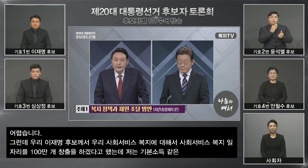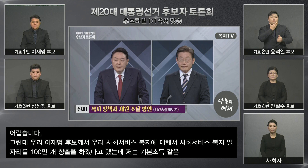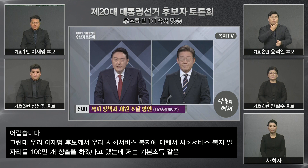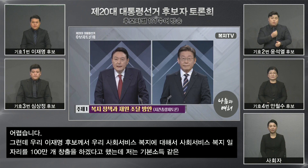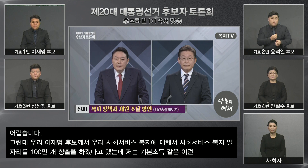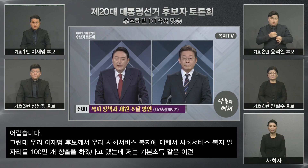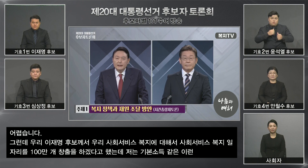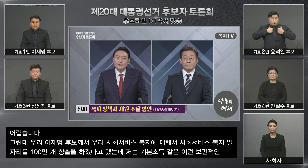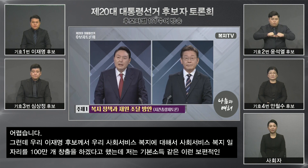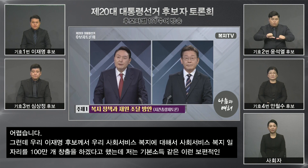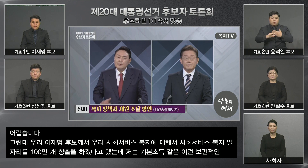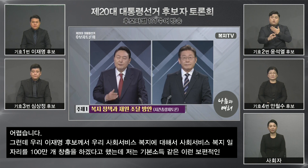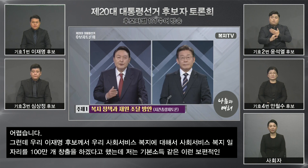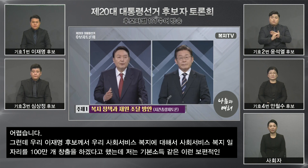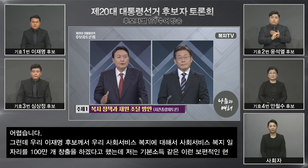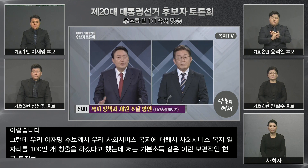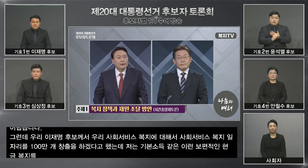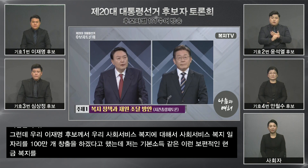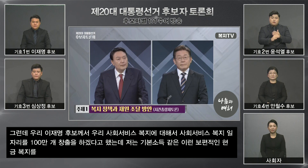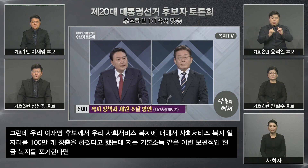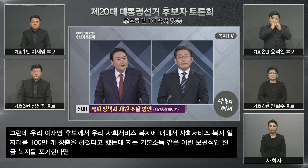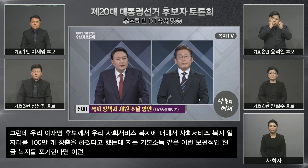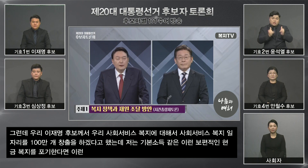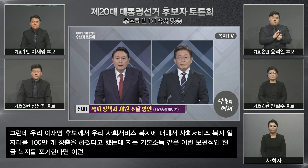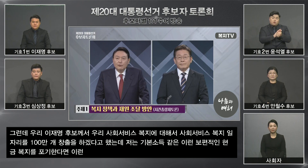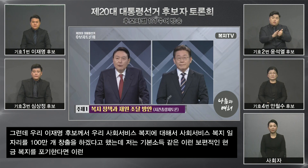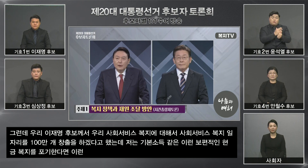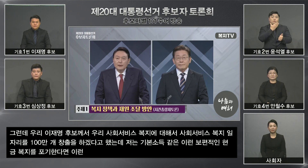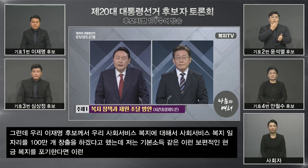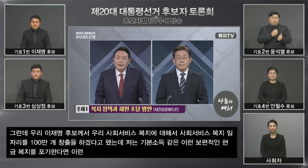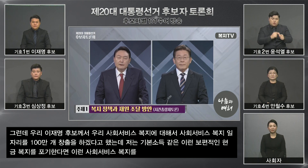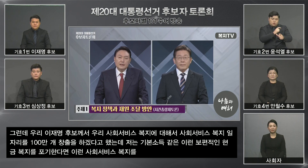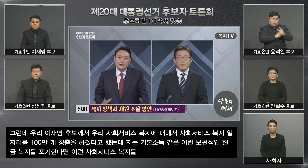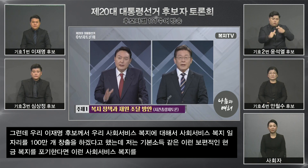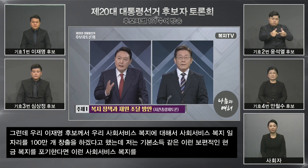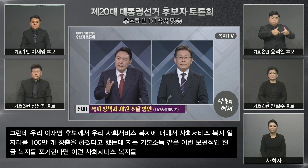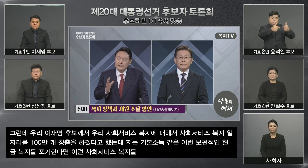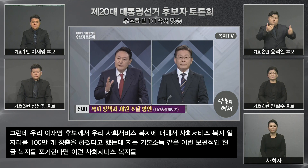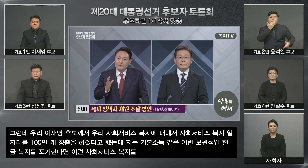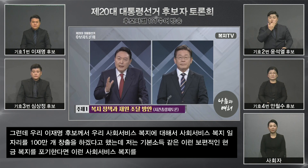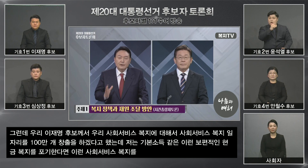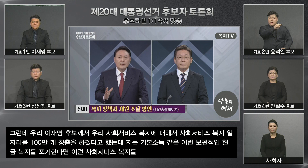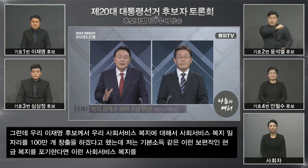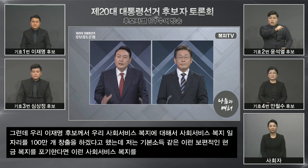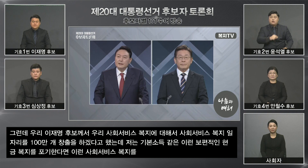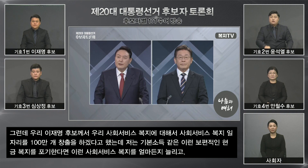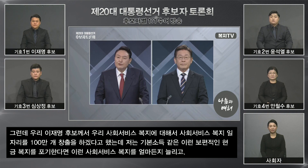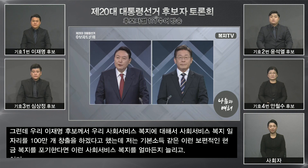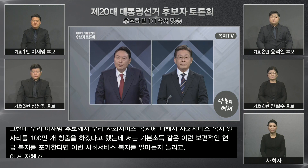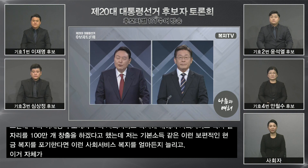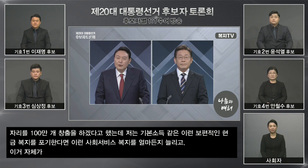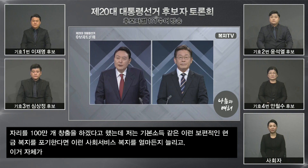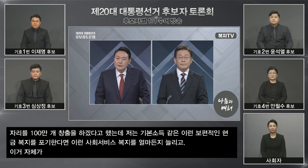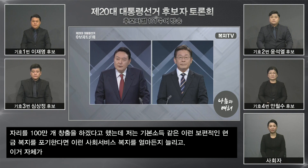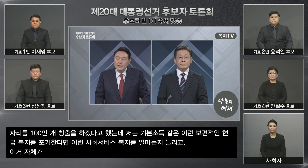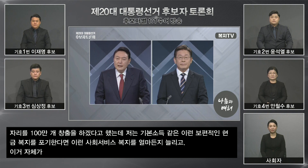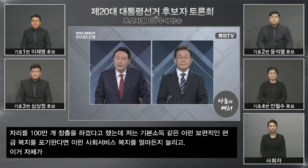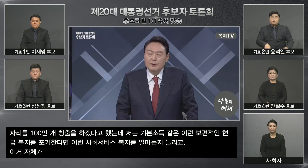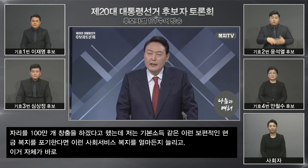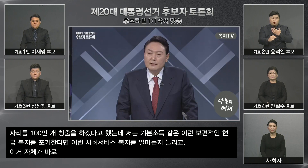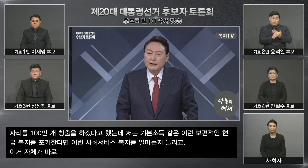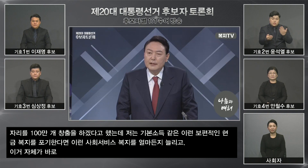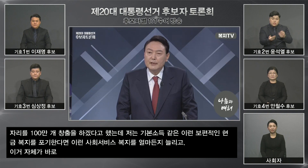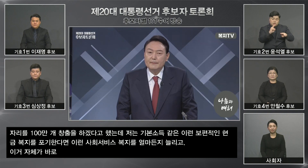포기한다면 이런 사회 서비스 복지를 얼마든지 늘리고 이거 자체가 바로 일자리 창출이고